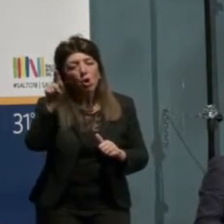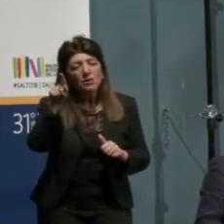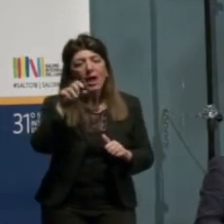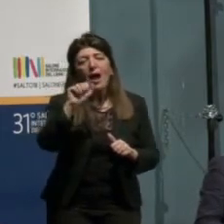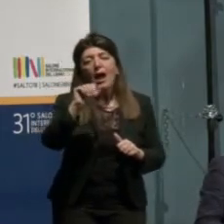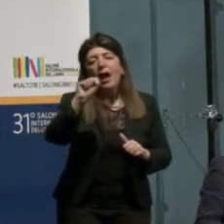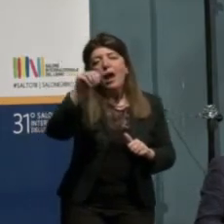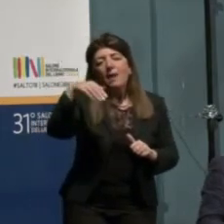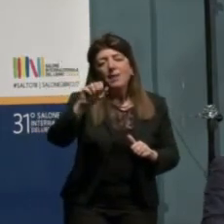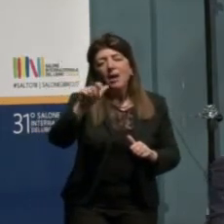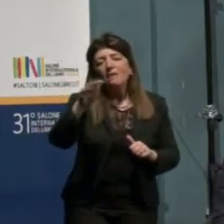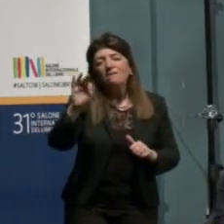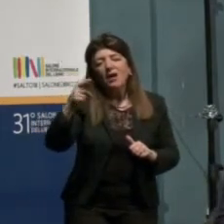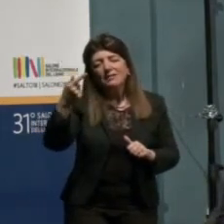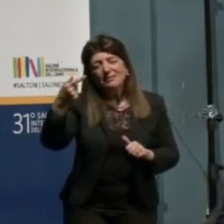t